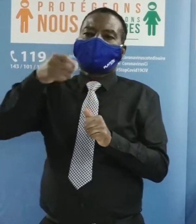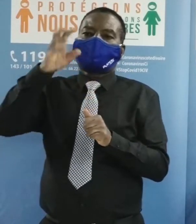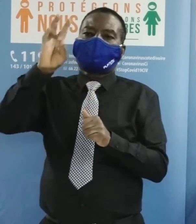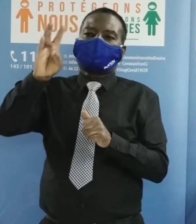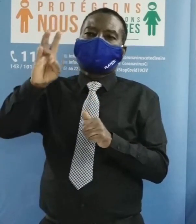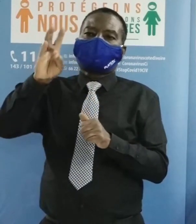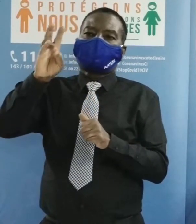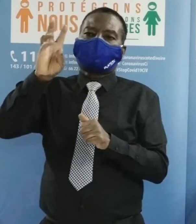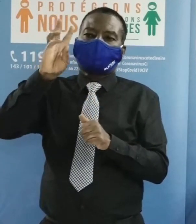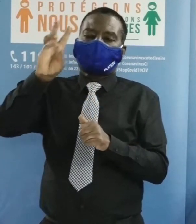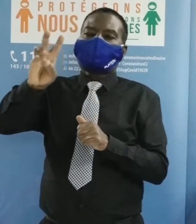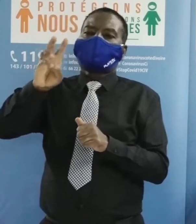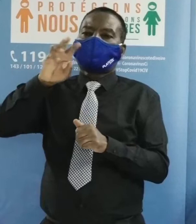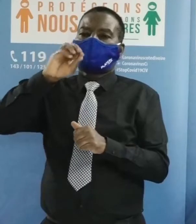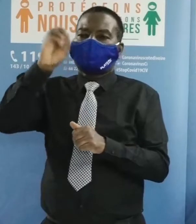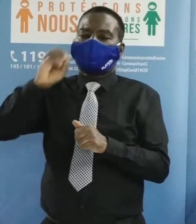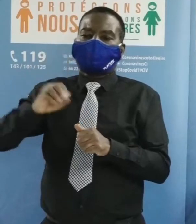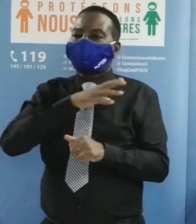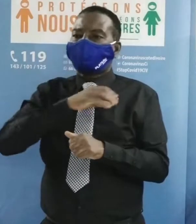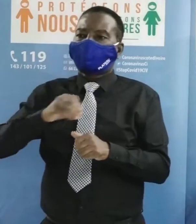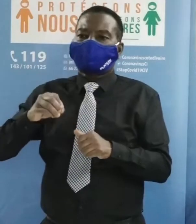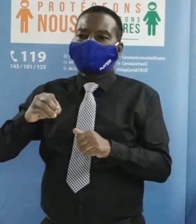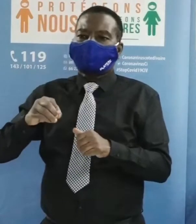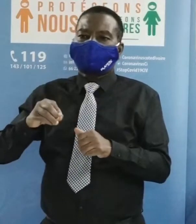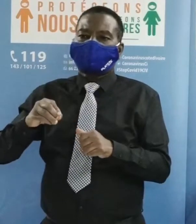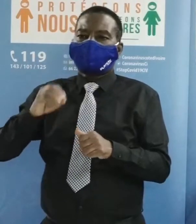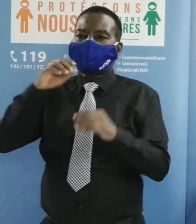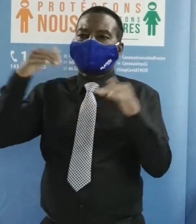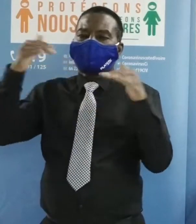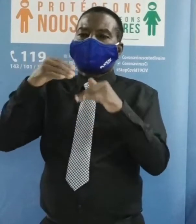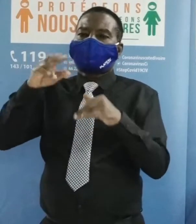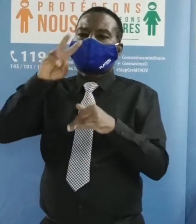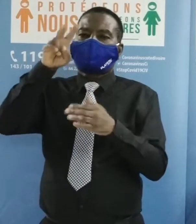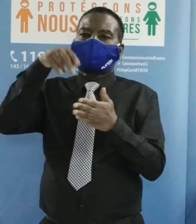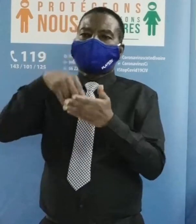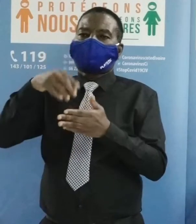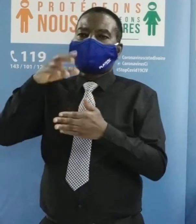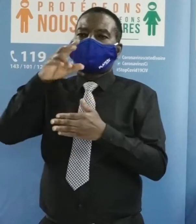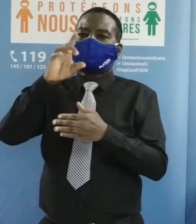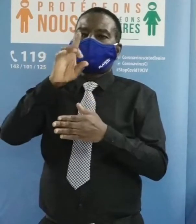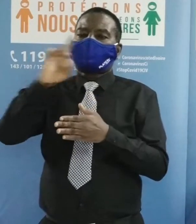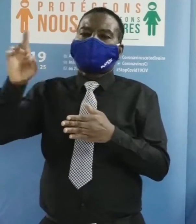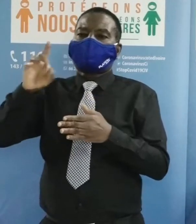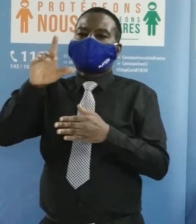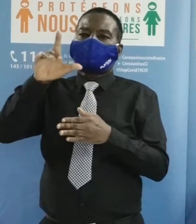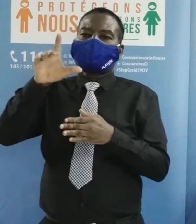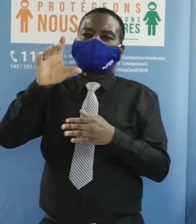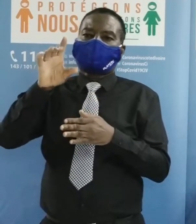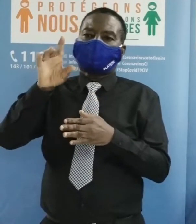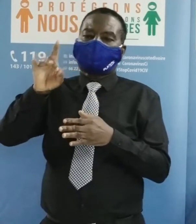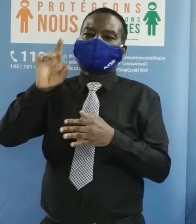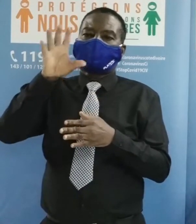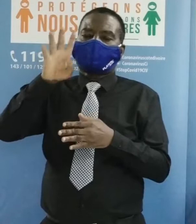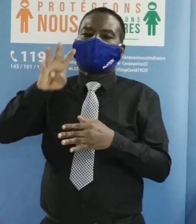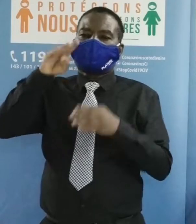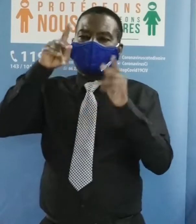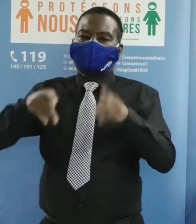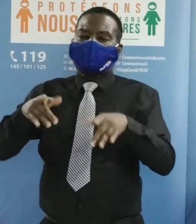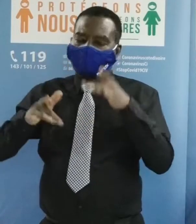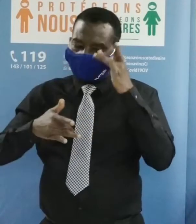diagnostiqués depuis le début de la pandémie soit 2008 181 cas positifs de covile 19